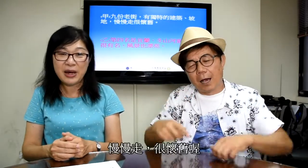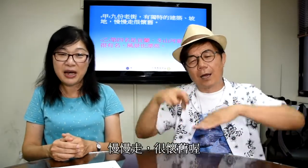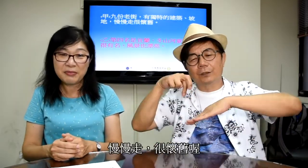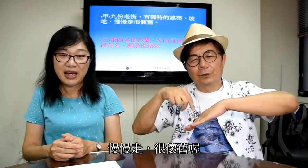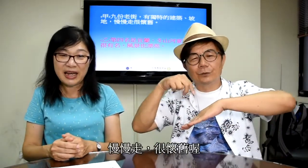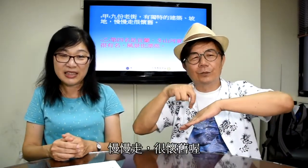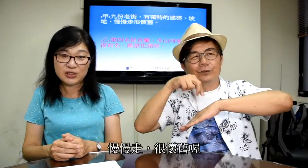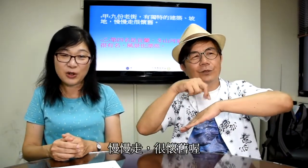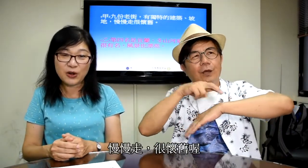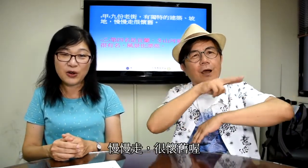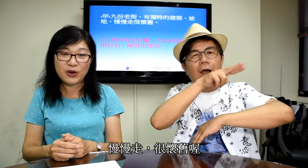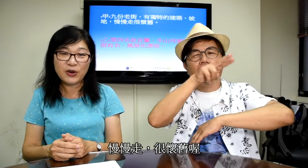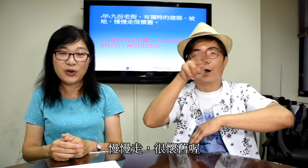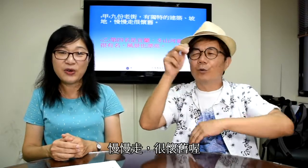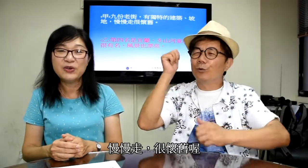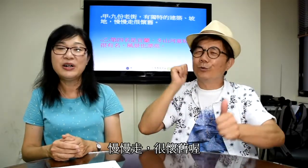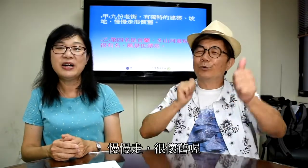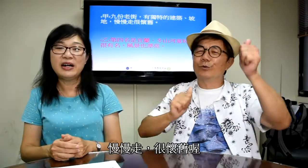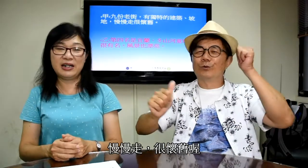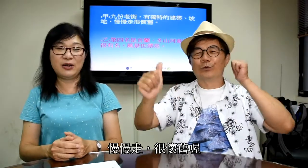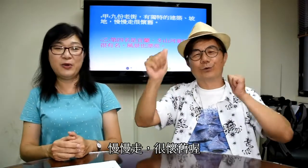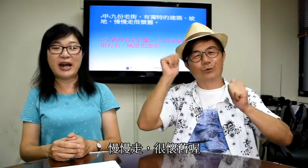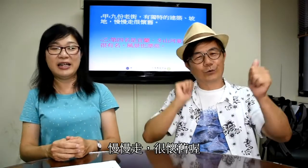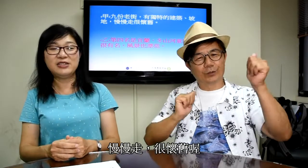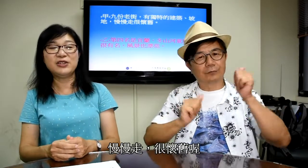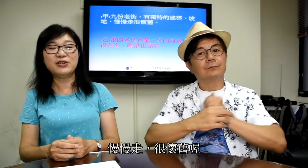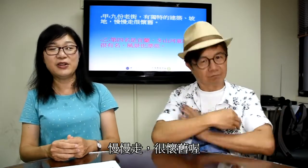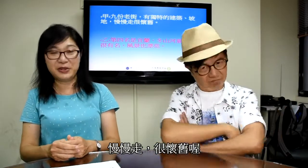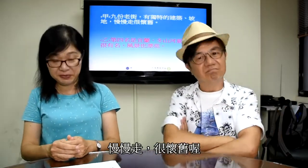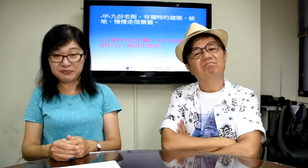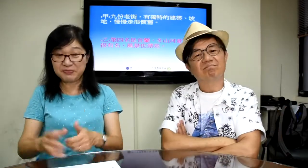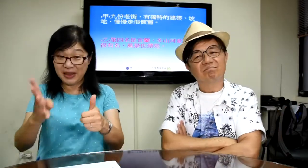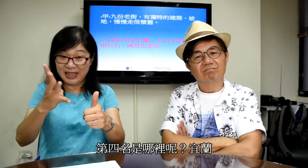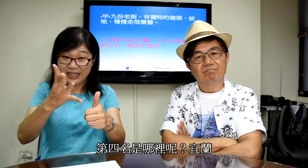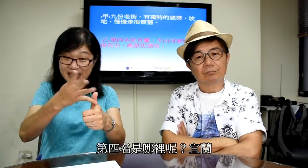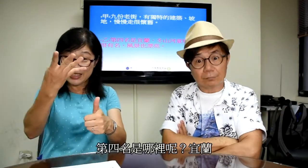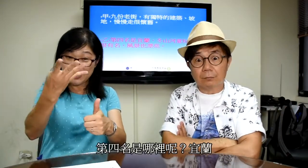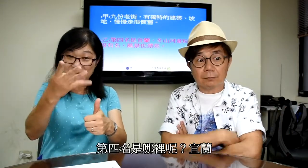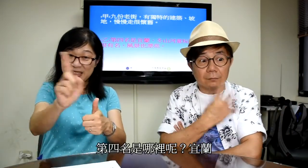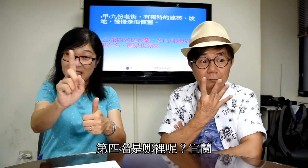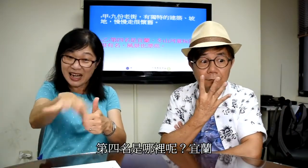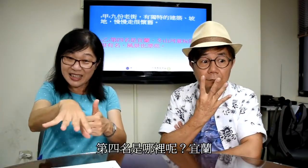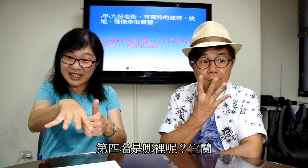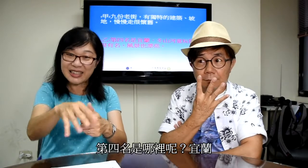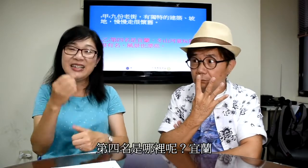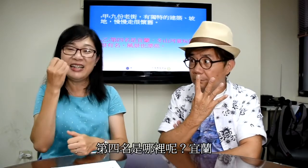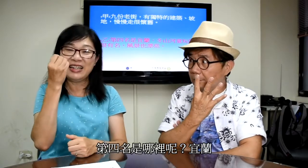慢慢走，很怀旧哦。第四名是哪里呢？